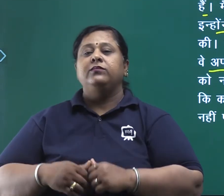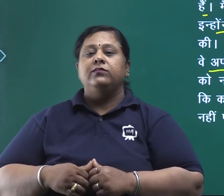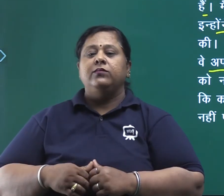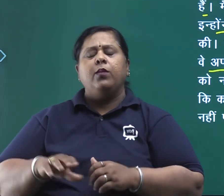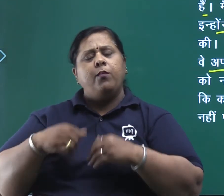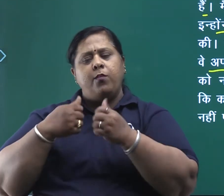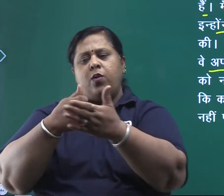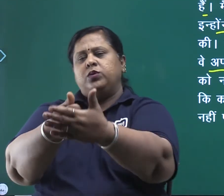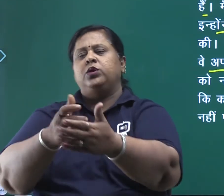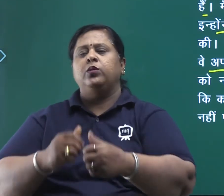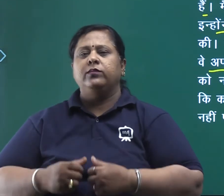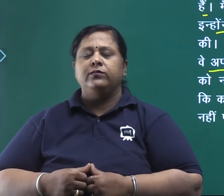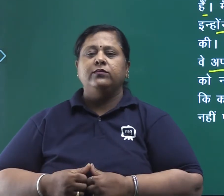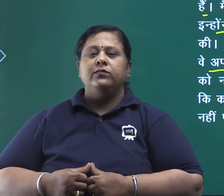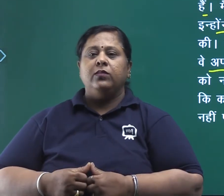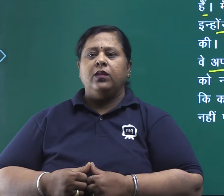पहुँचे तो